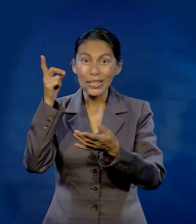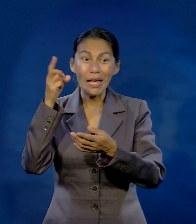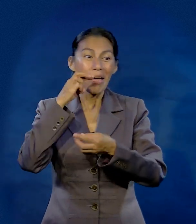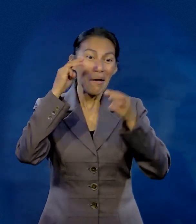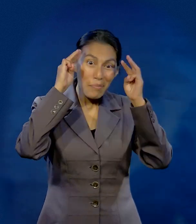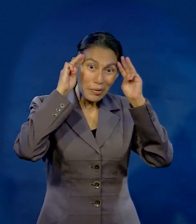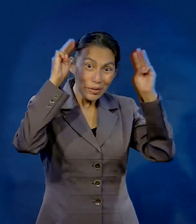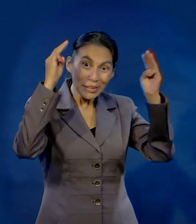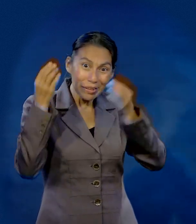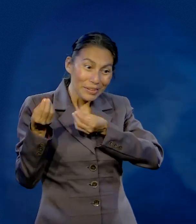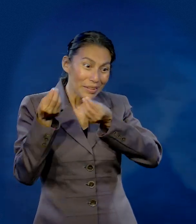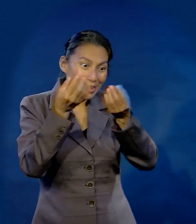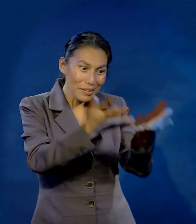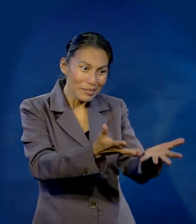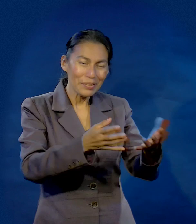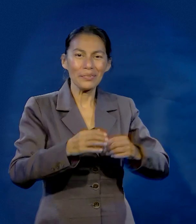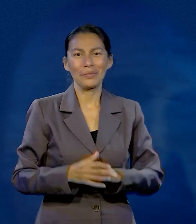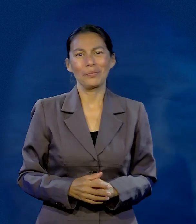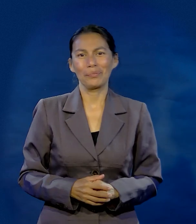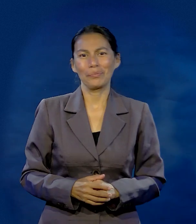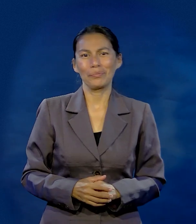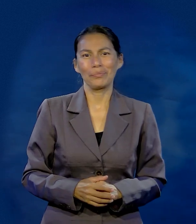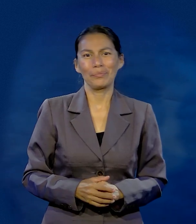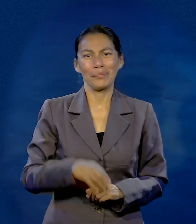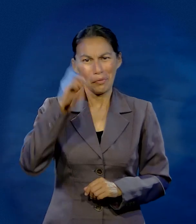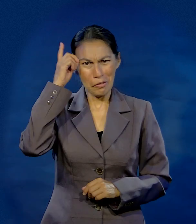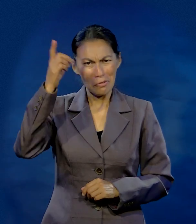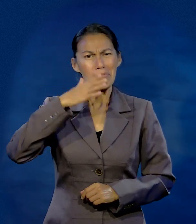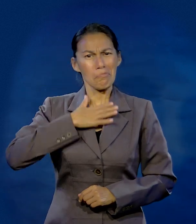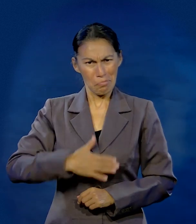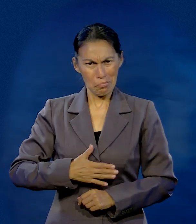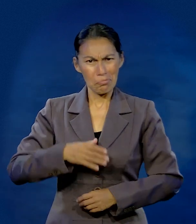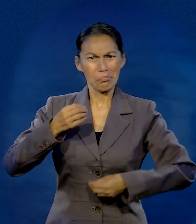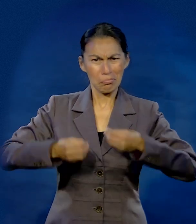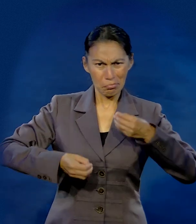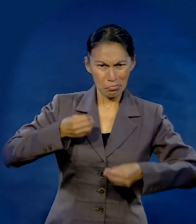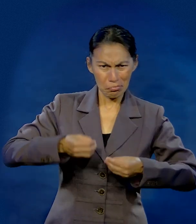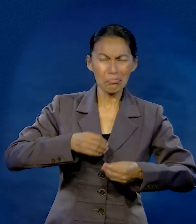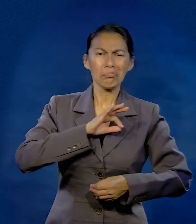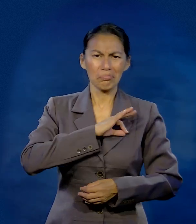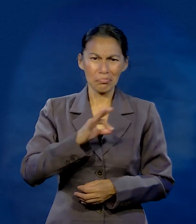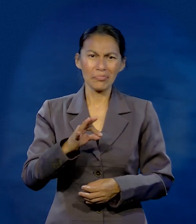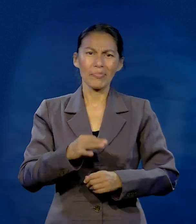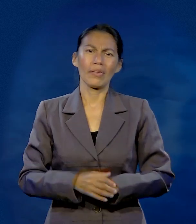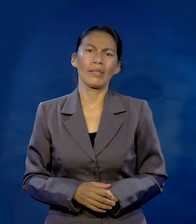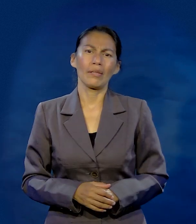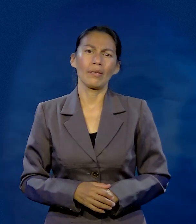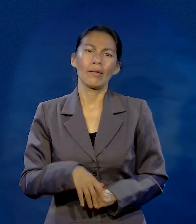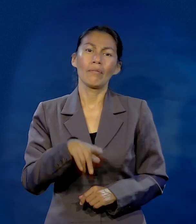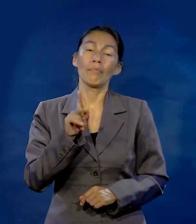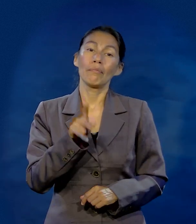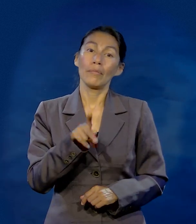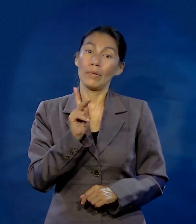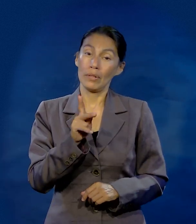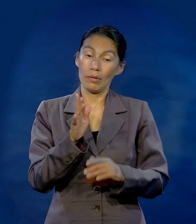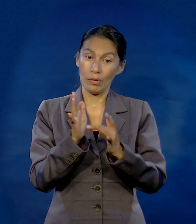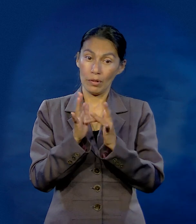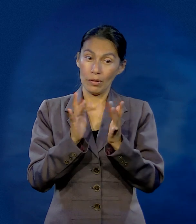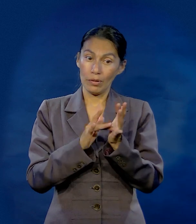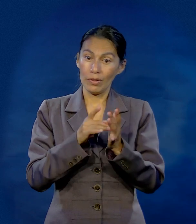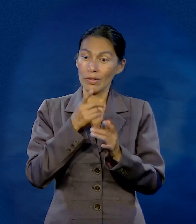un paréntesis saben que el autor de esa ley había sido Dios mismo porque Dios mismo le dio esa ley a Moisés